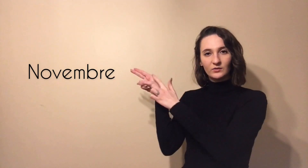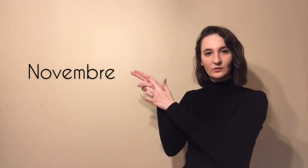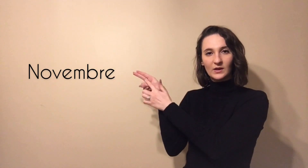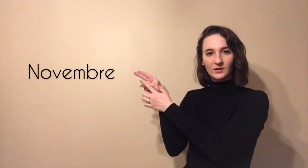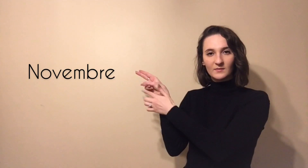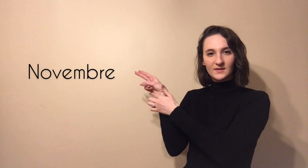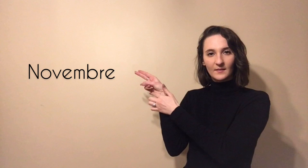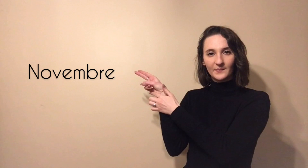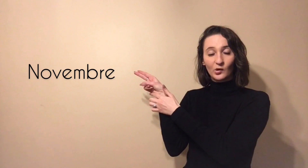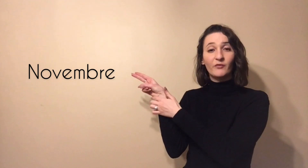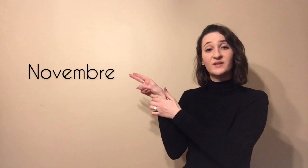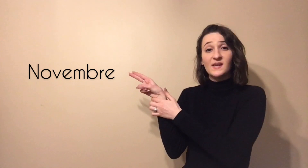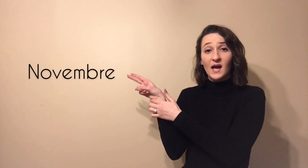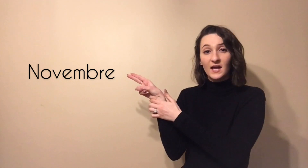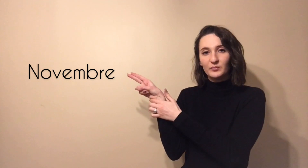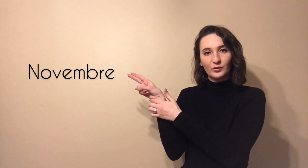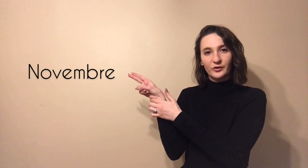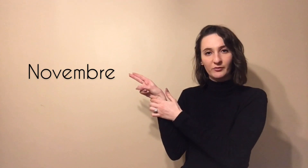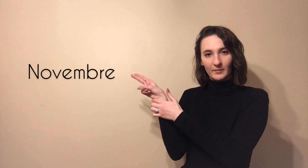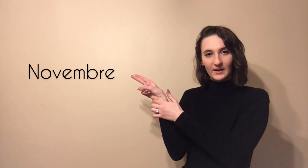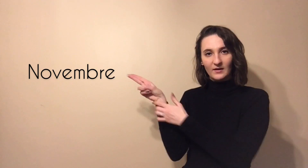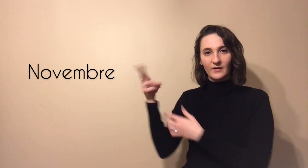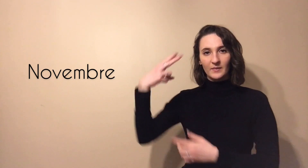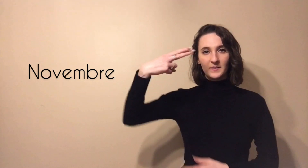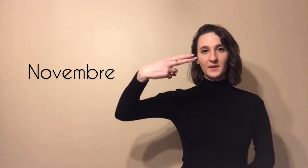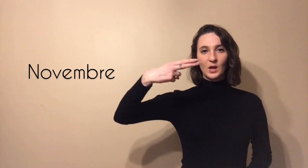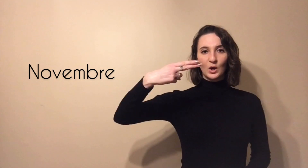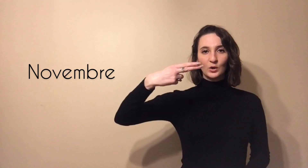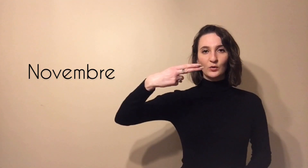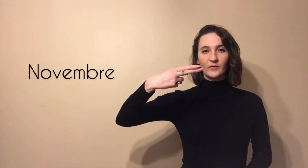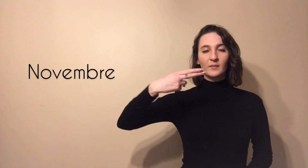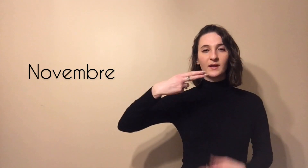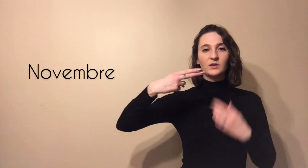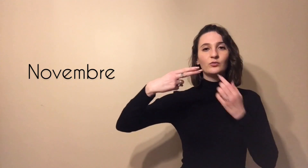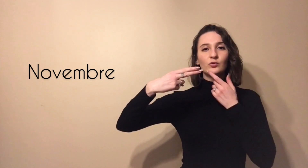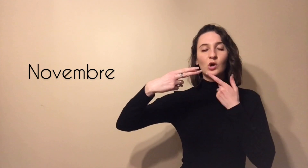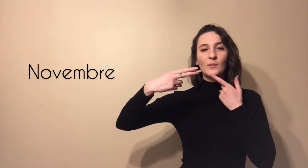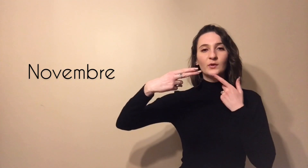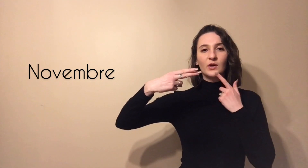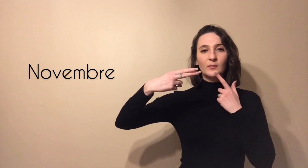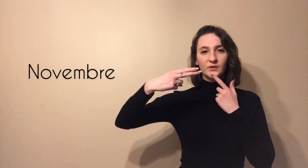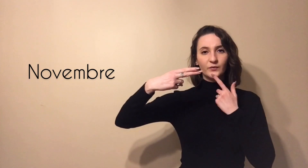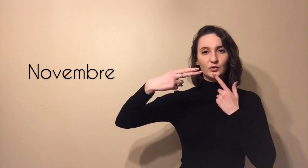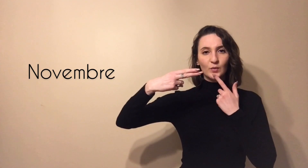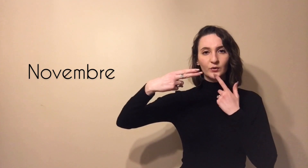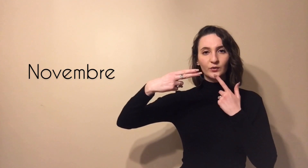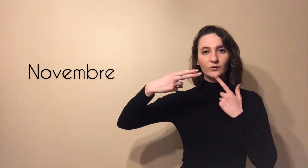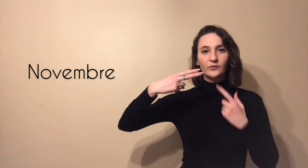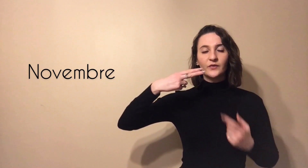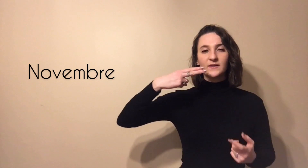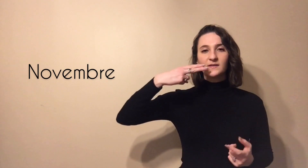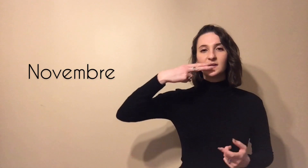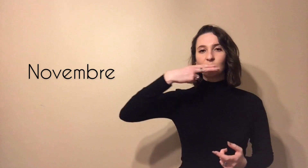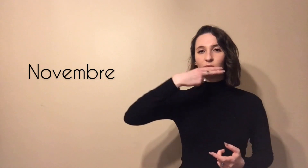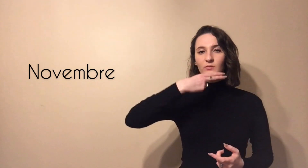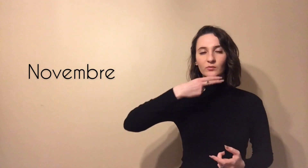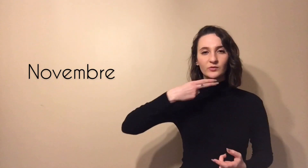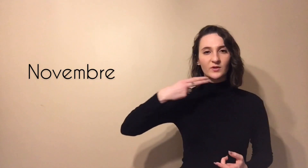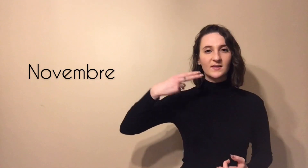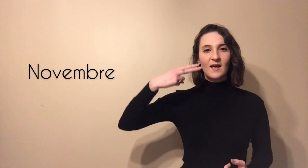doigts comme ça. Donc en fait c'est un N pour ceux qui ont appris l'alphabet. Novembre, et toujours comme octobre au niveau du menton, vous faites des ronds au sens